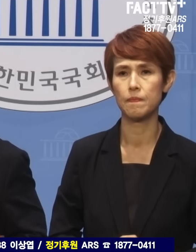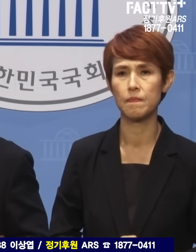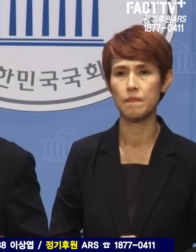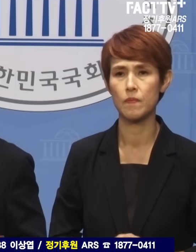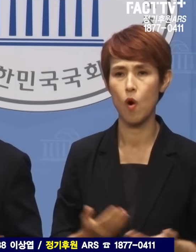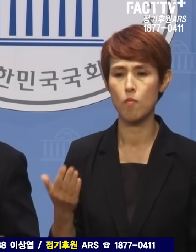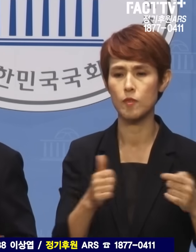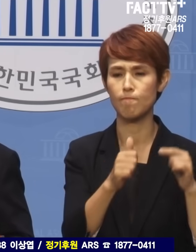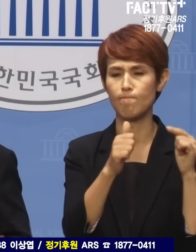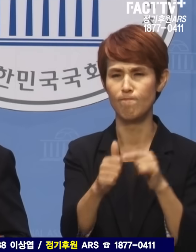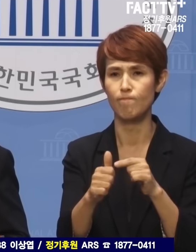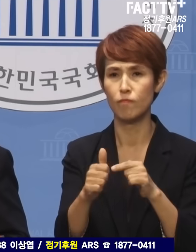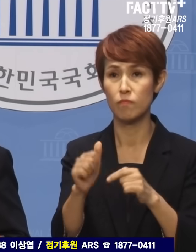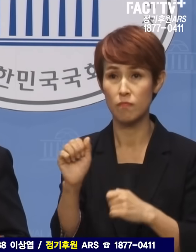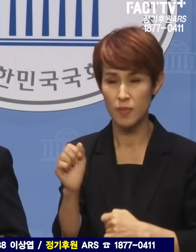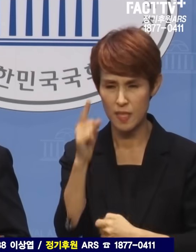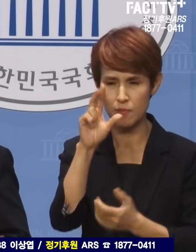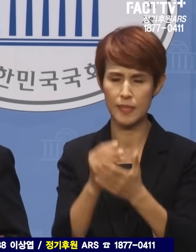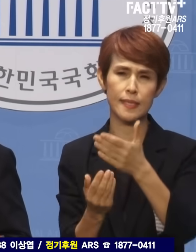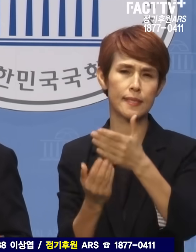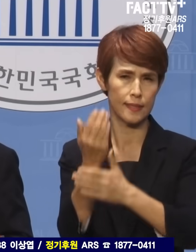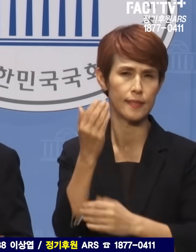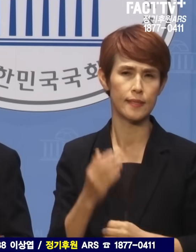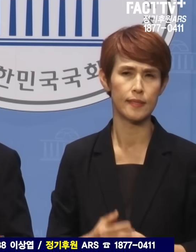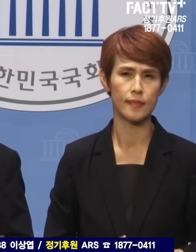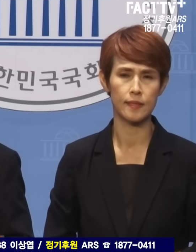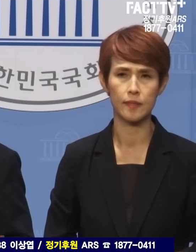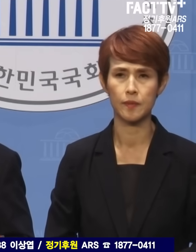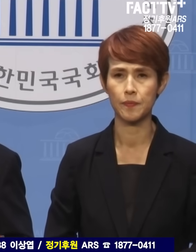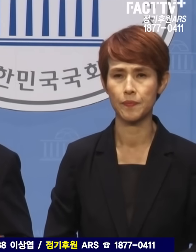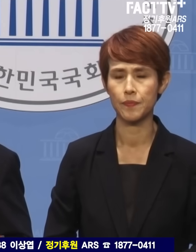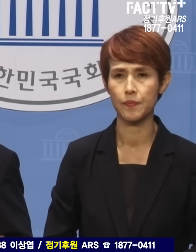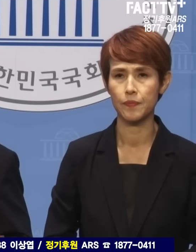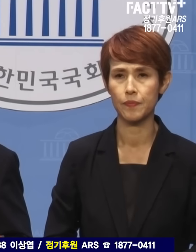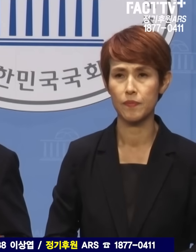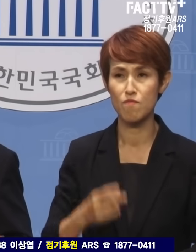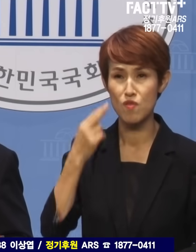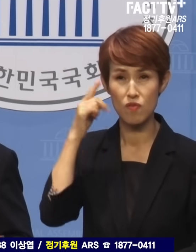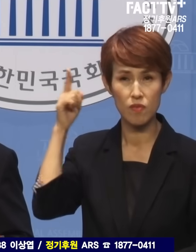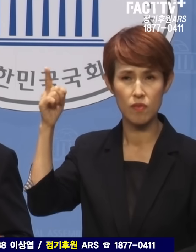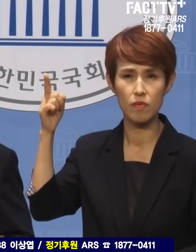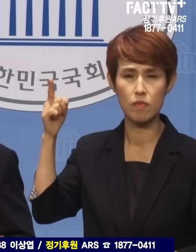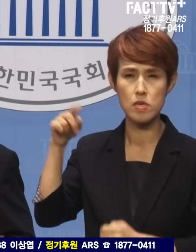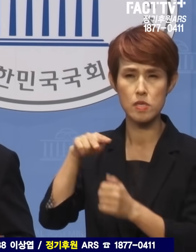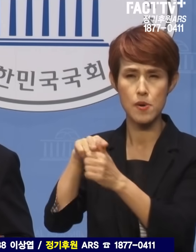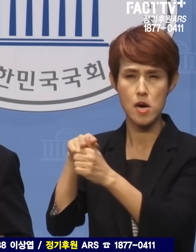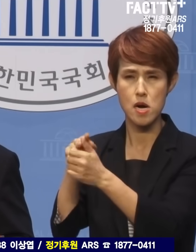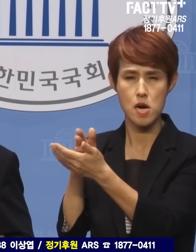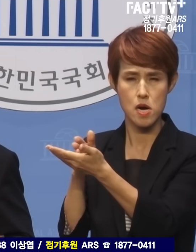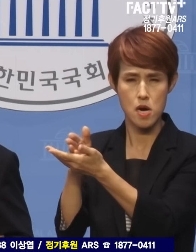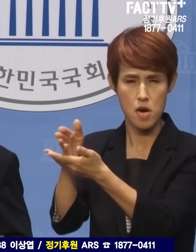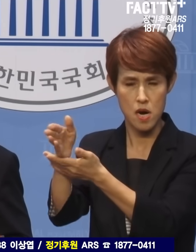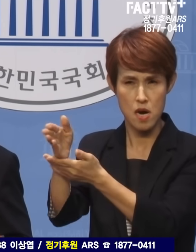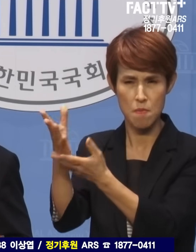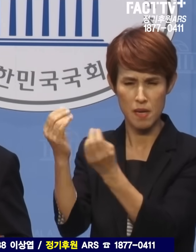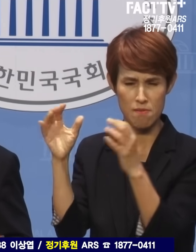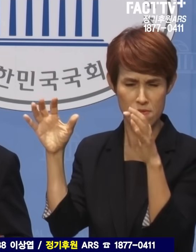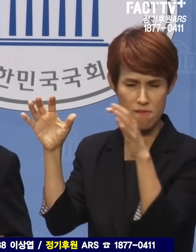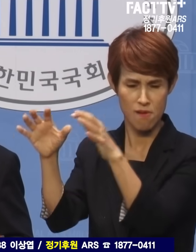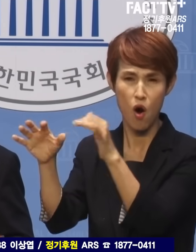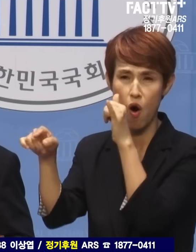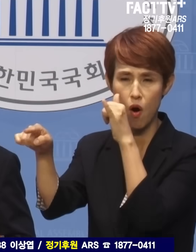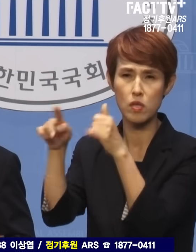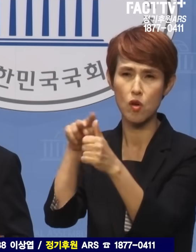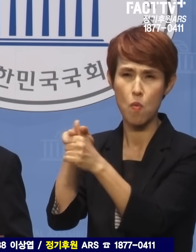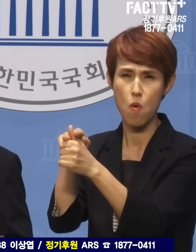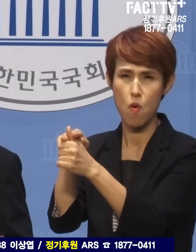지시하여 발생한 참사라고 보고 있습니다 미국은 세계 스파이의 집합소 할만큼 각국의 치열한